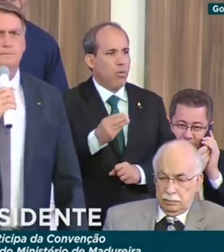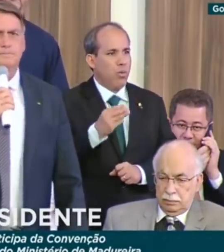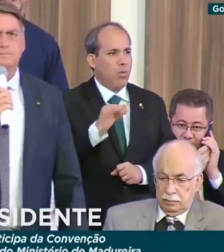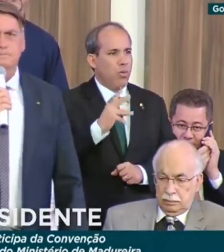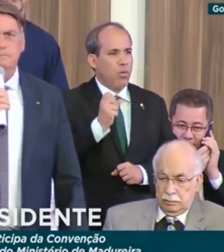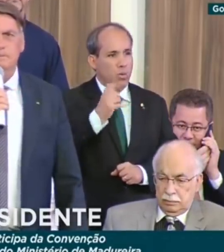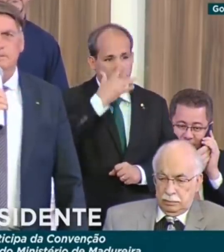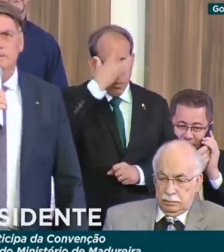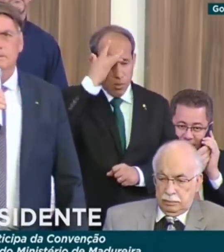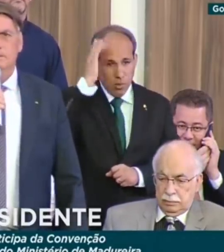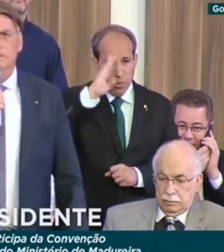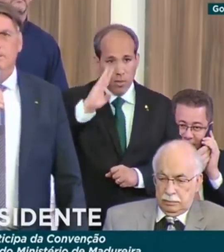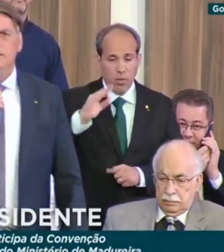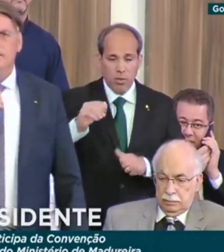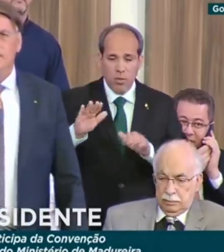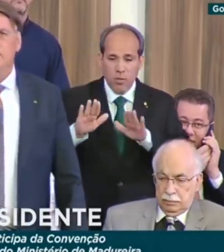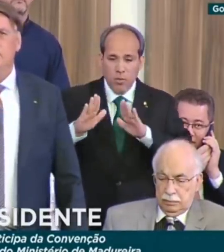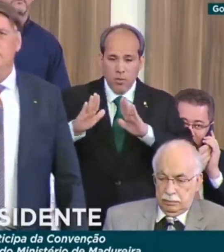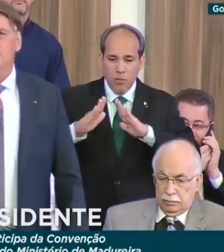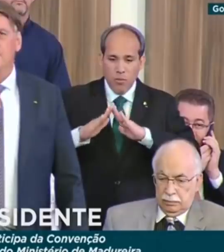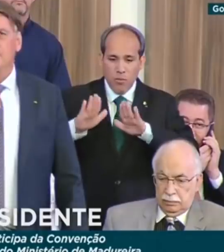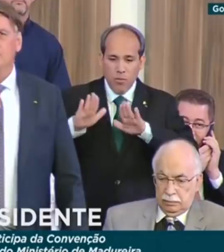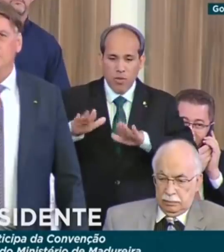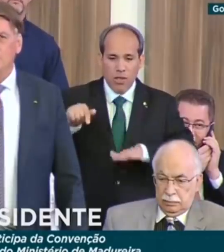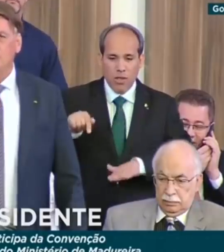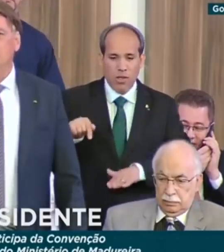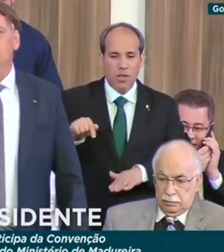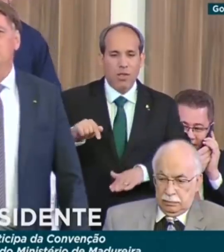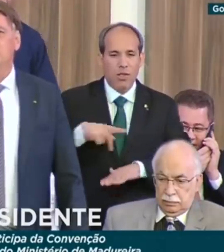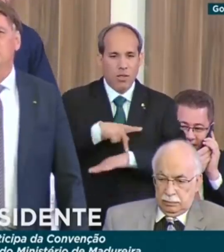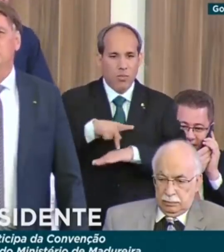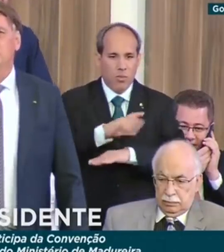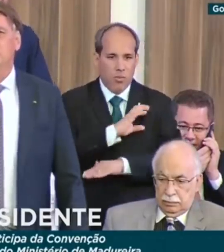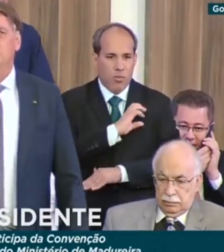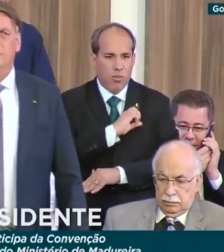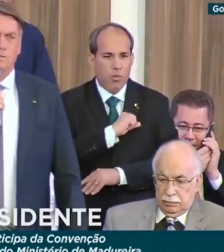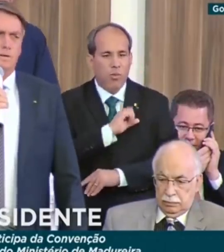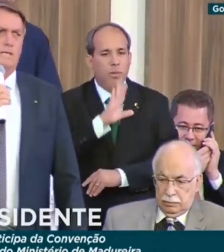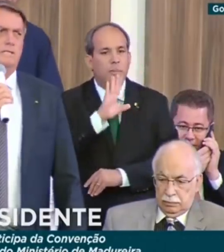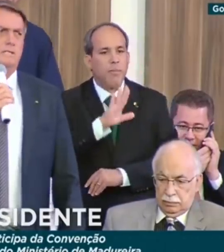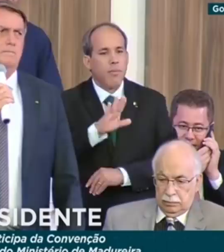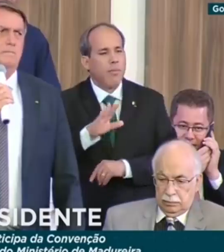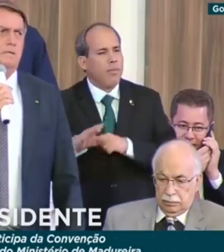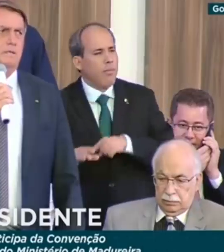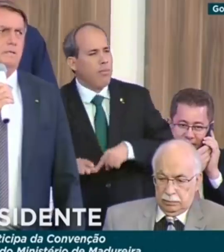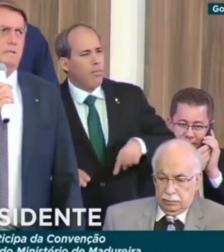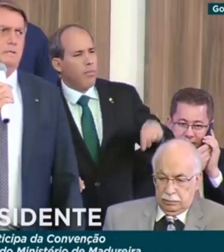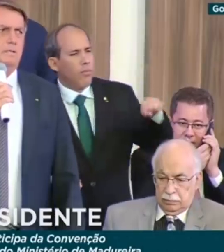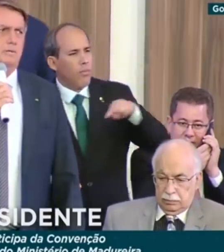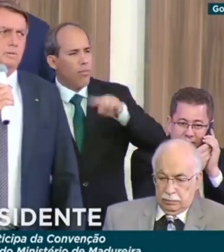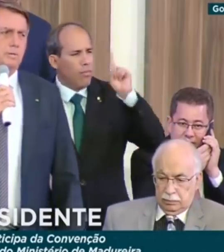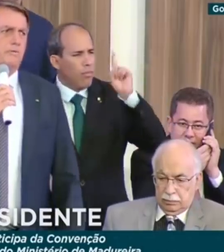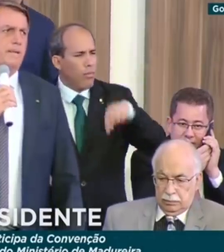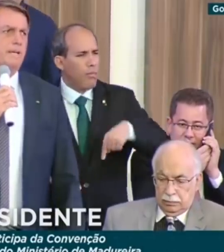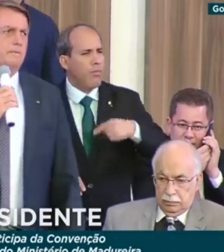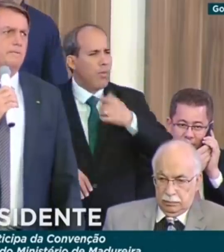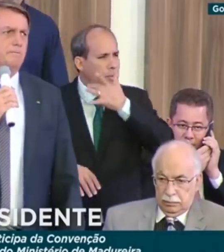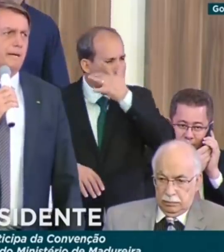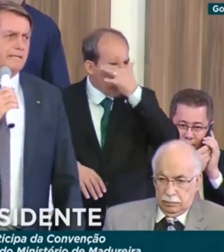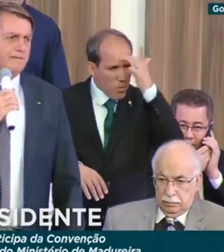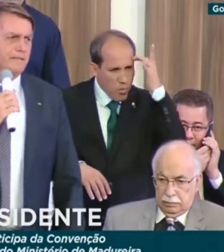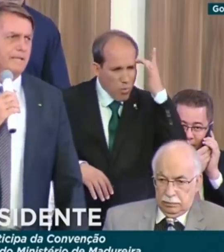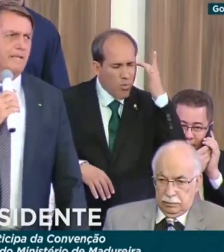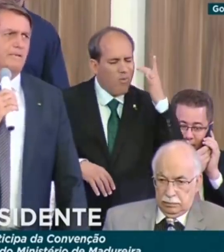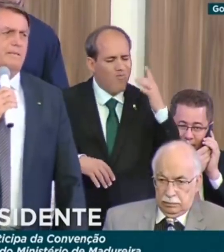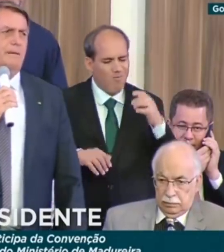querida. Mas sei que nós somos pessoas que tudo faremos